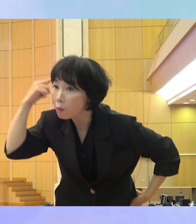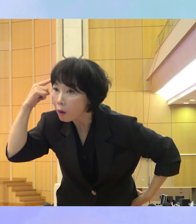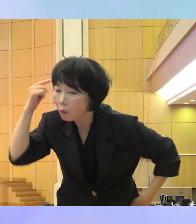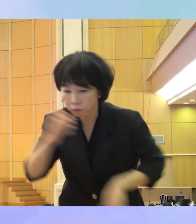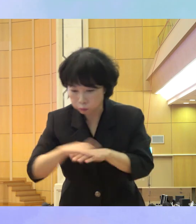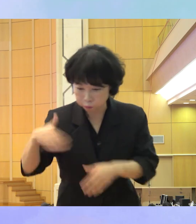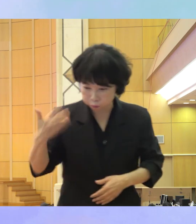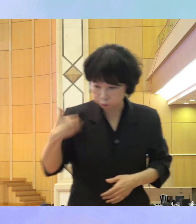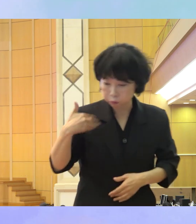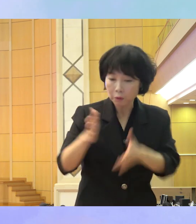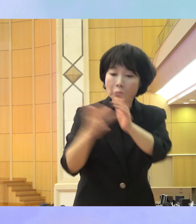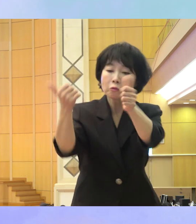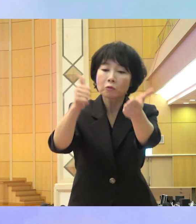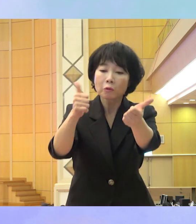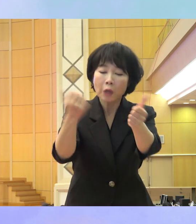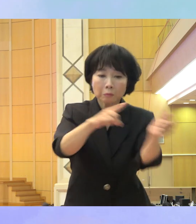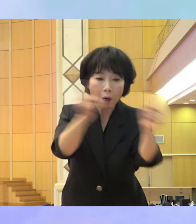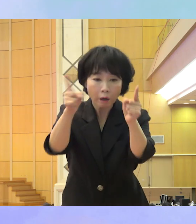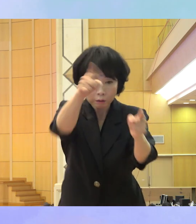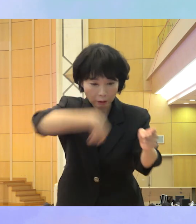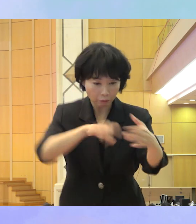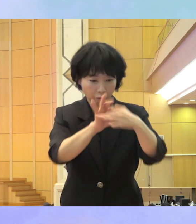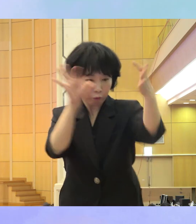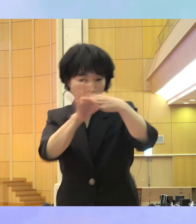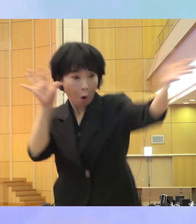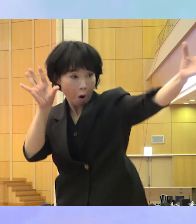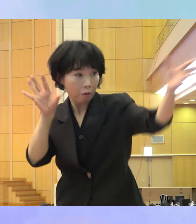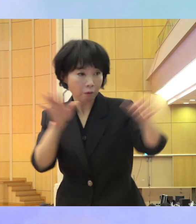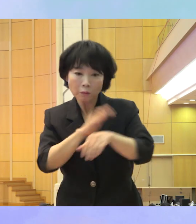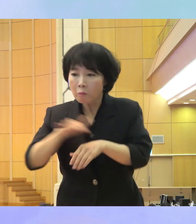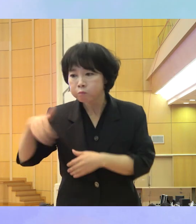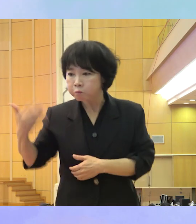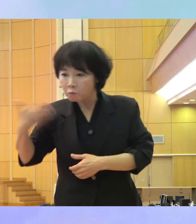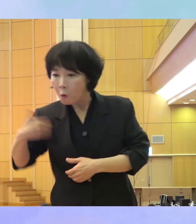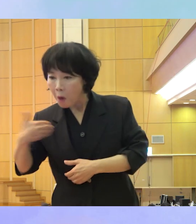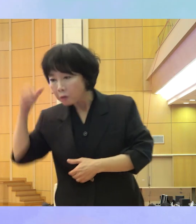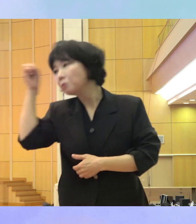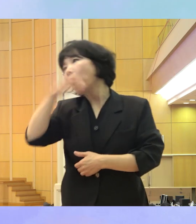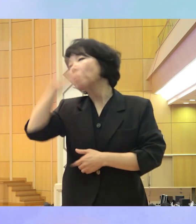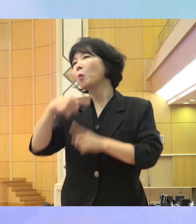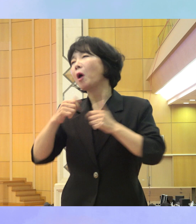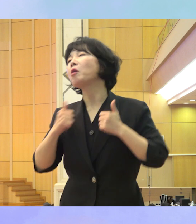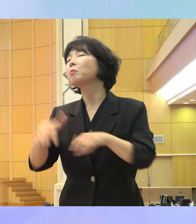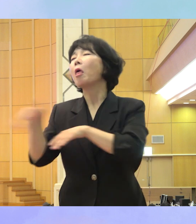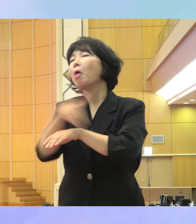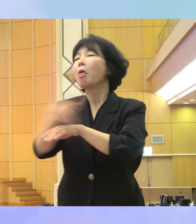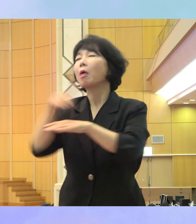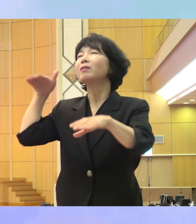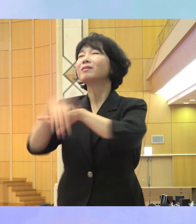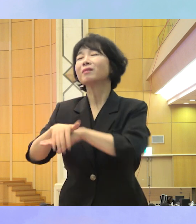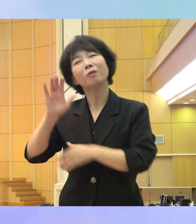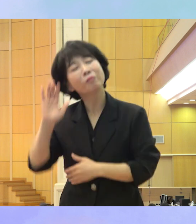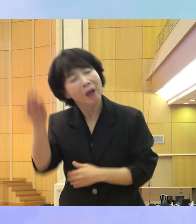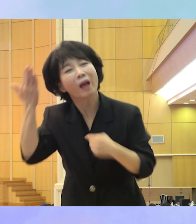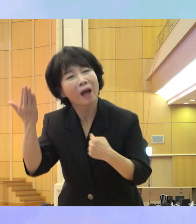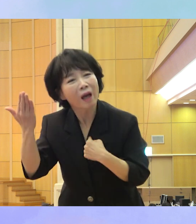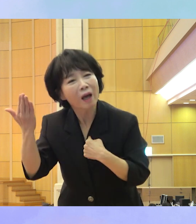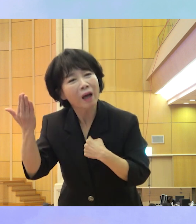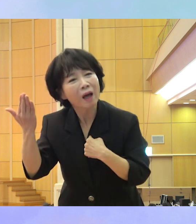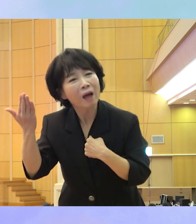죽었다가 살아난 것이 나와 무슨 관계가 있는지, 이런 것을 아무것도 모른 채 교회 마당만 밟고 왔다 갔다 하는